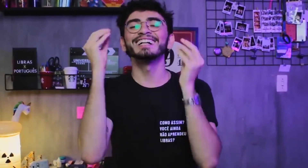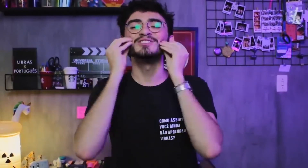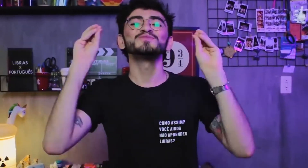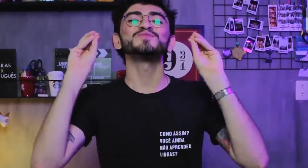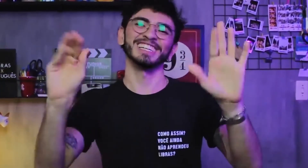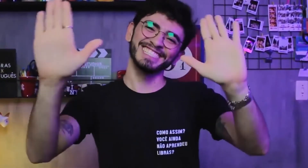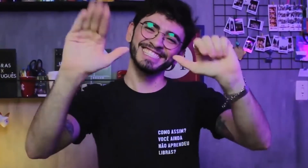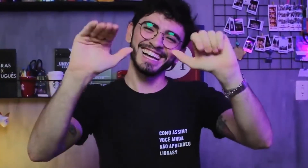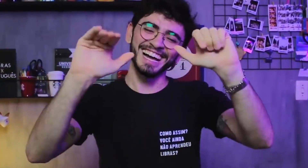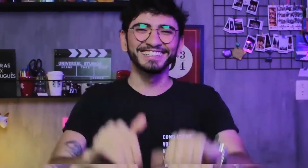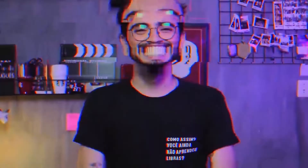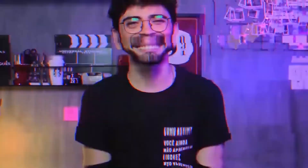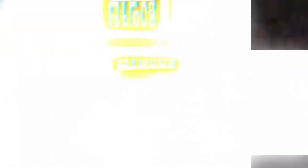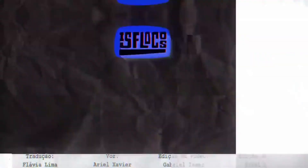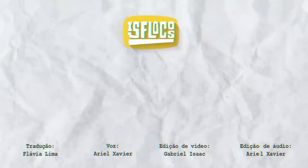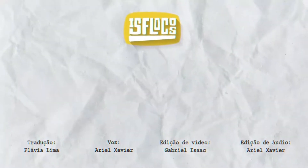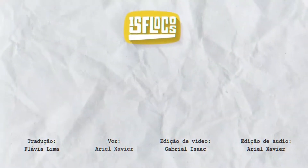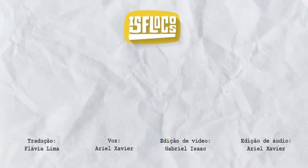tá? Obrigado, beijos e tchau!